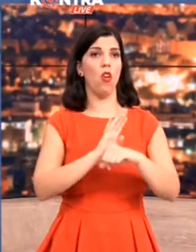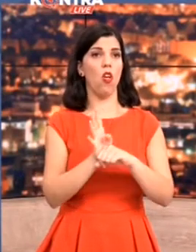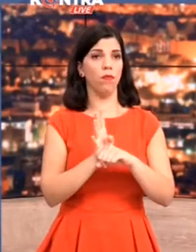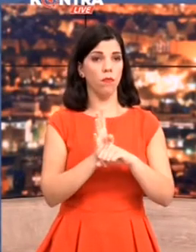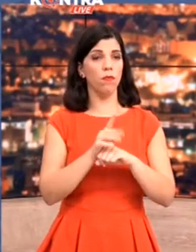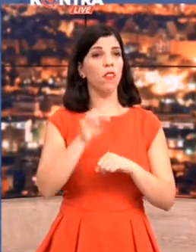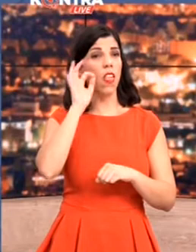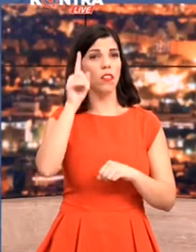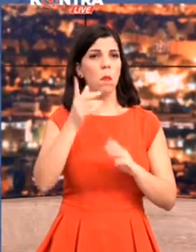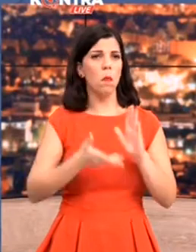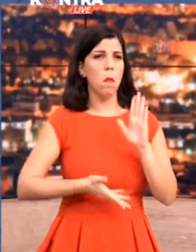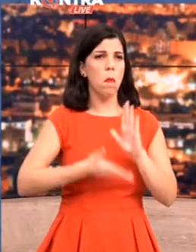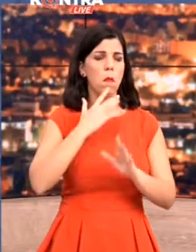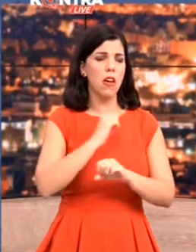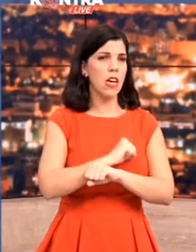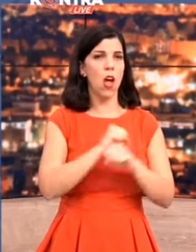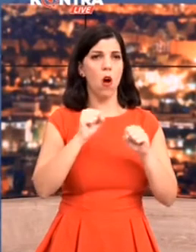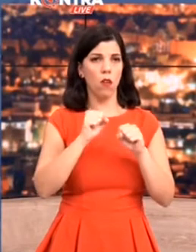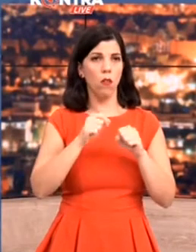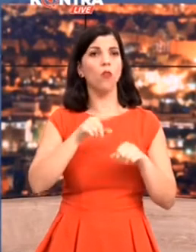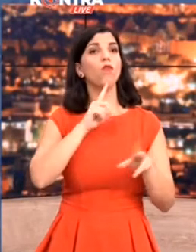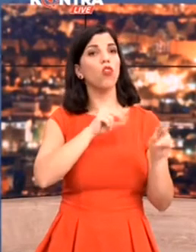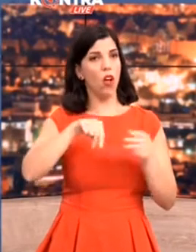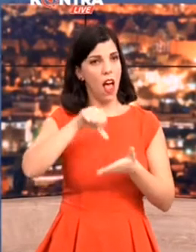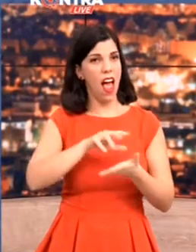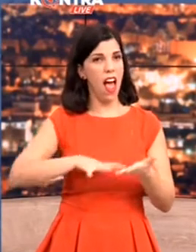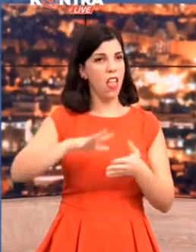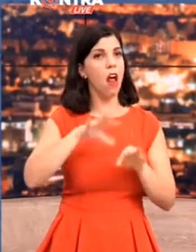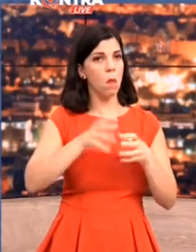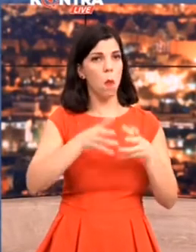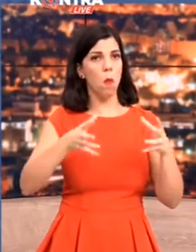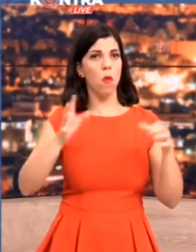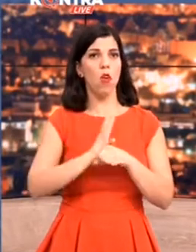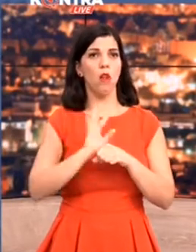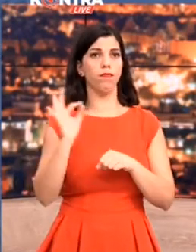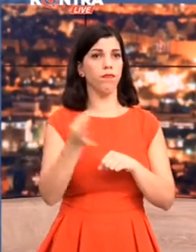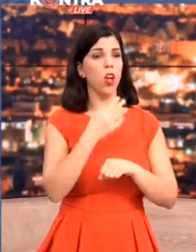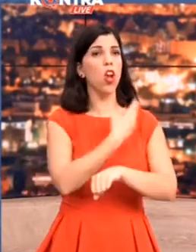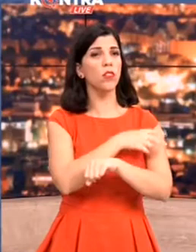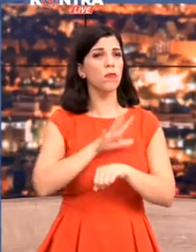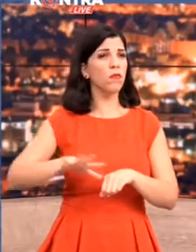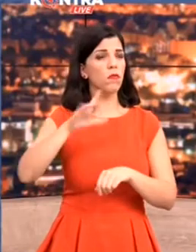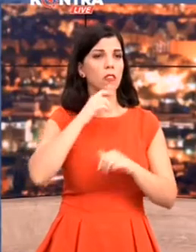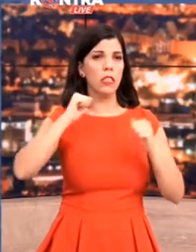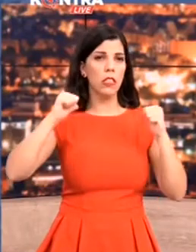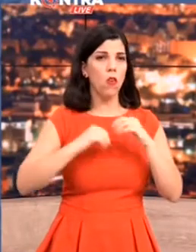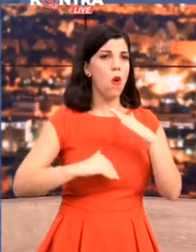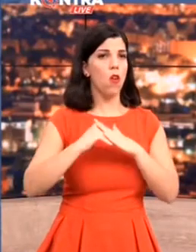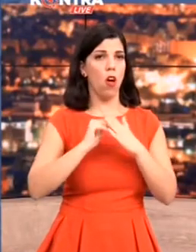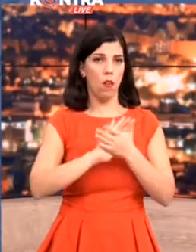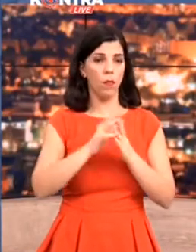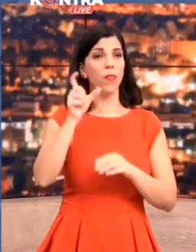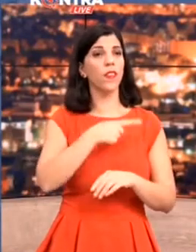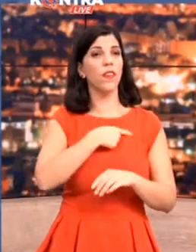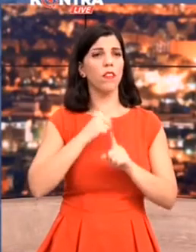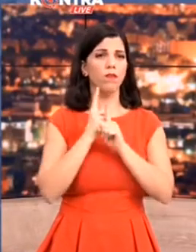1,35%. Σπάει όλα τα ρεκόρ η Θεσσαλονίκη, ενώ φούντωσε η πανδημία και στην Αττική. Τα νοσοκομεία βρίσκονται στα όρια τους, καθώς, όπως